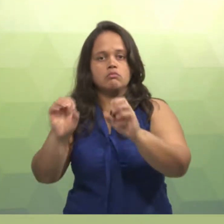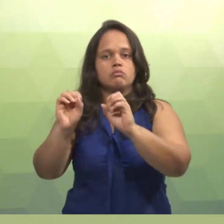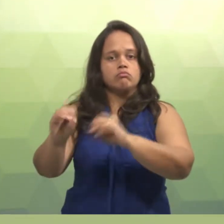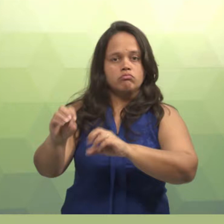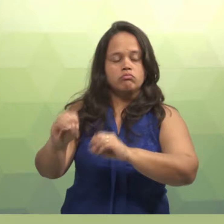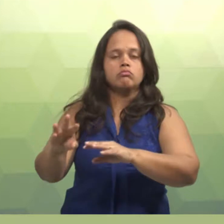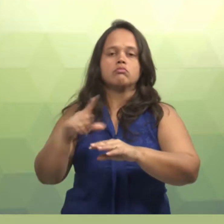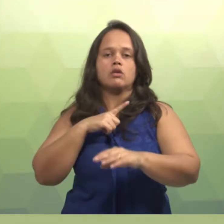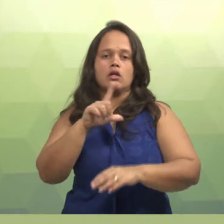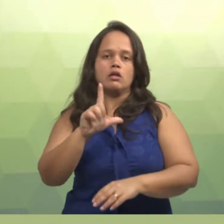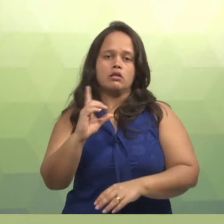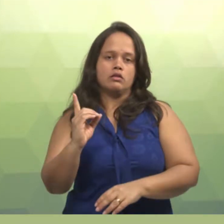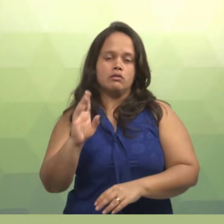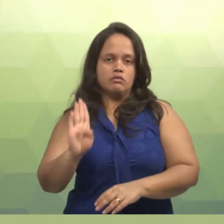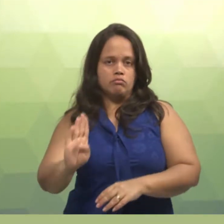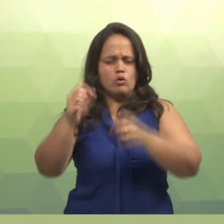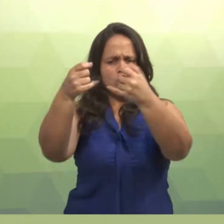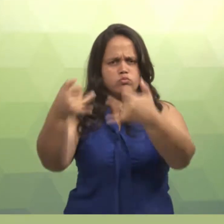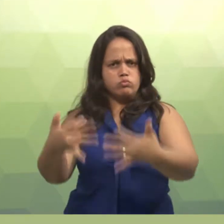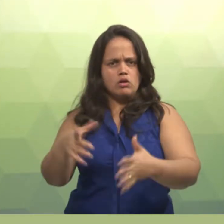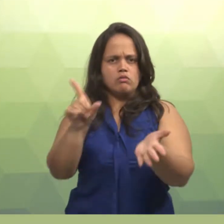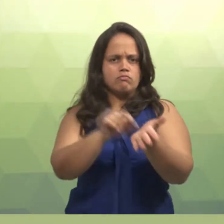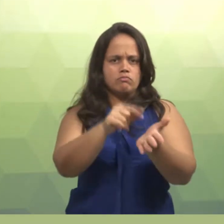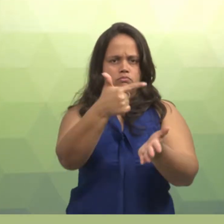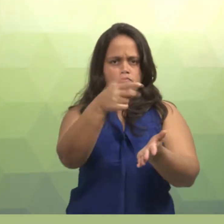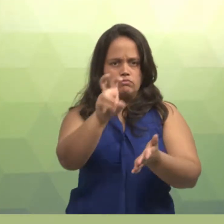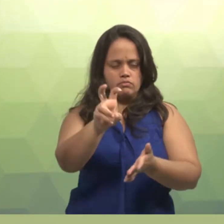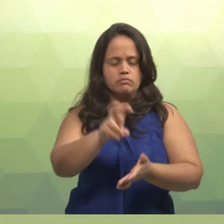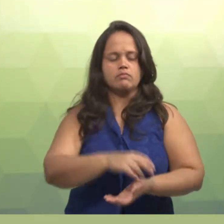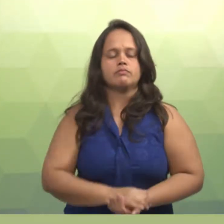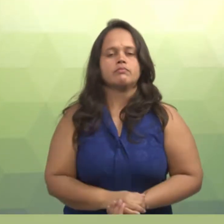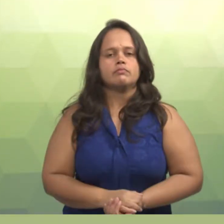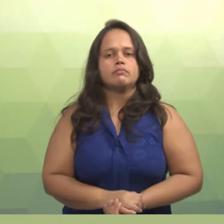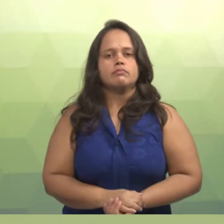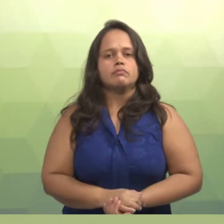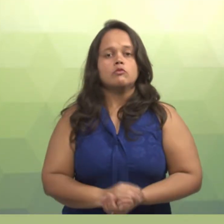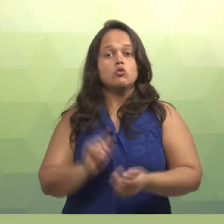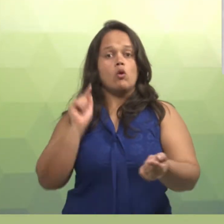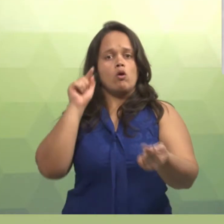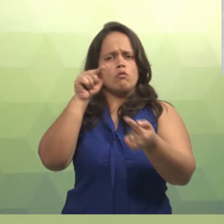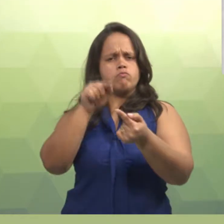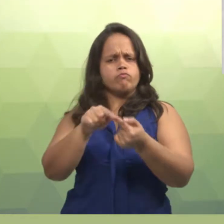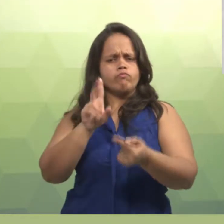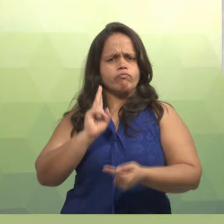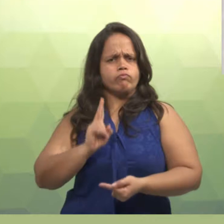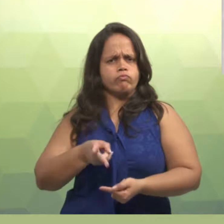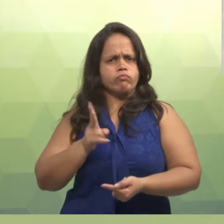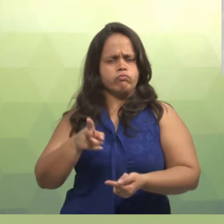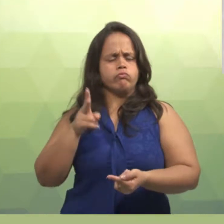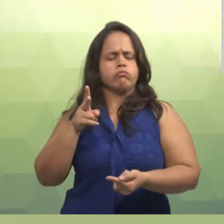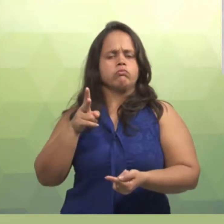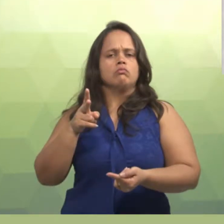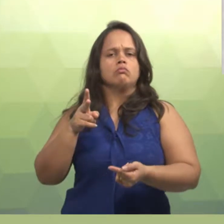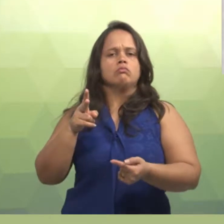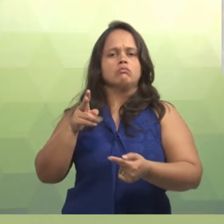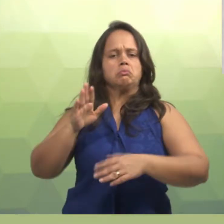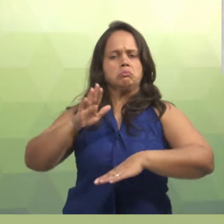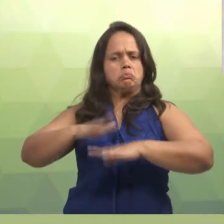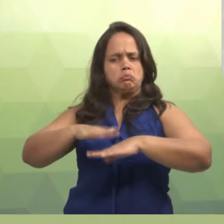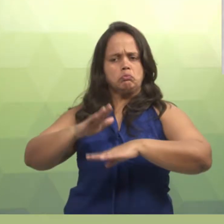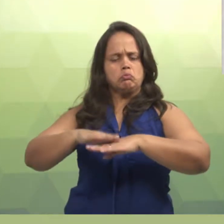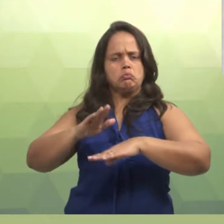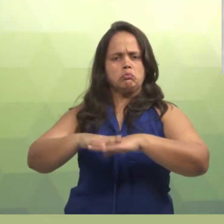do assunto em linhas gerais em seu artigo 25. Será objetivo permanente